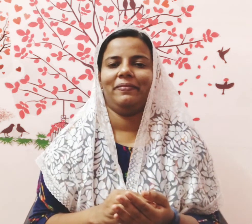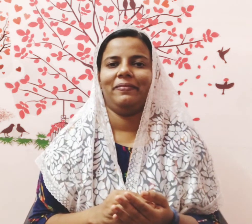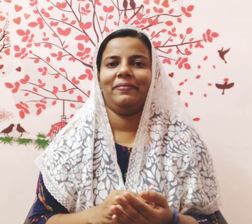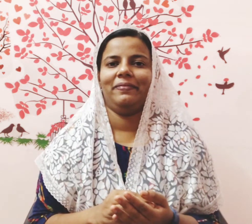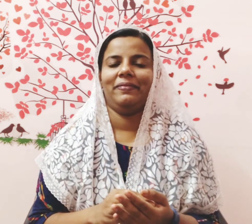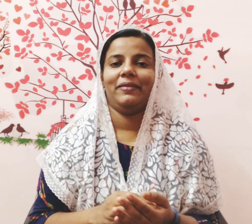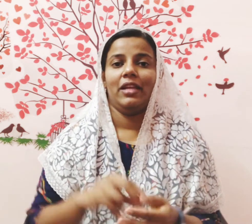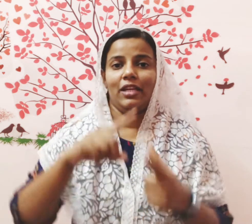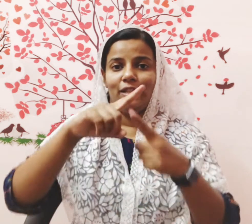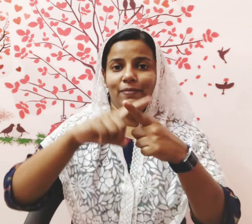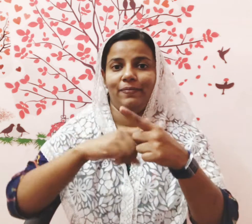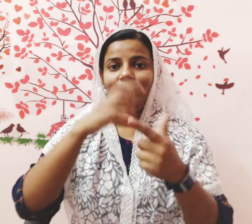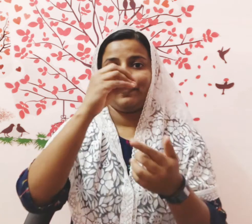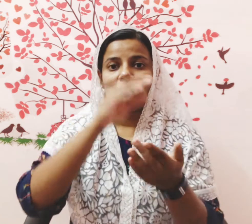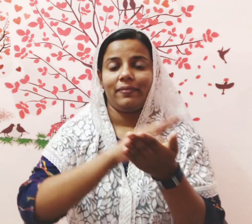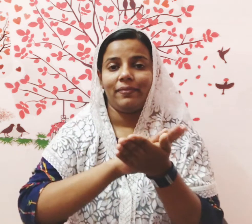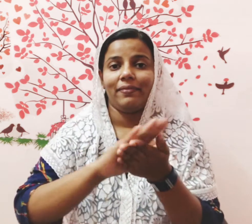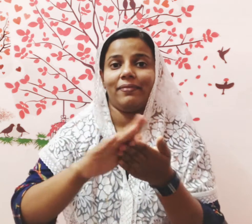ശ്രദ്ധിക്കാം. യോഹന്നാൻ സുവിശേഷം